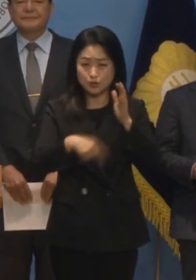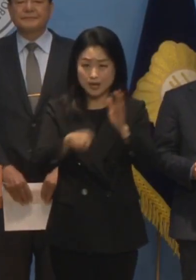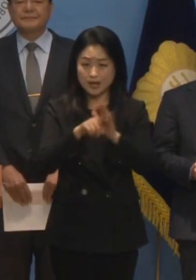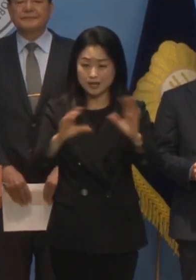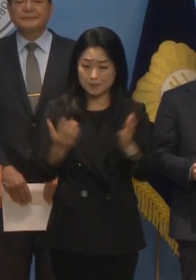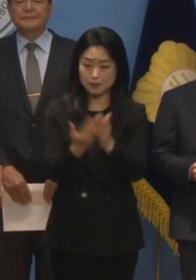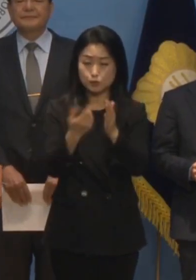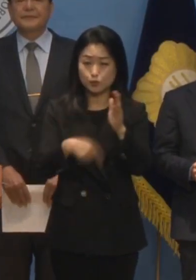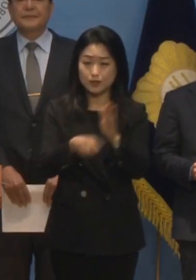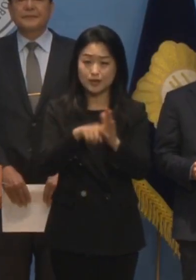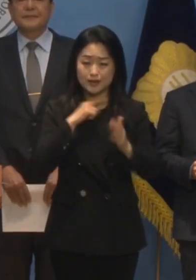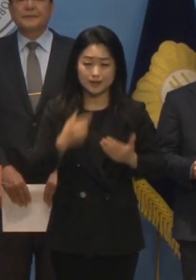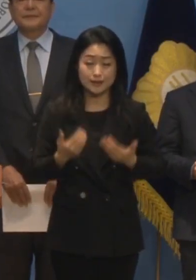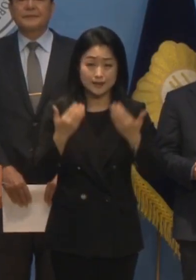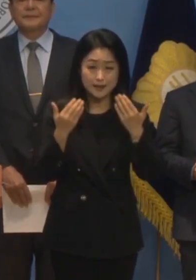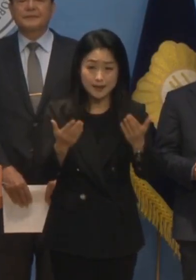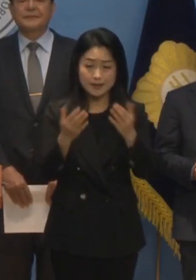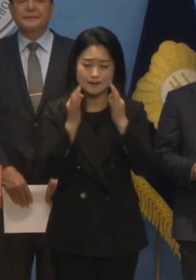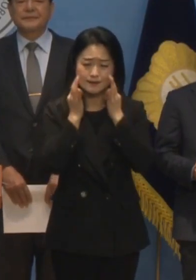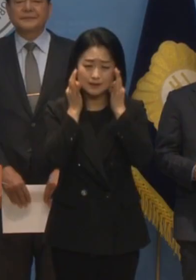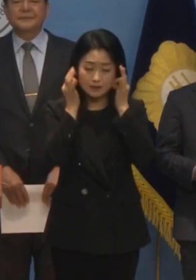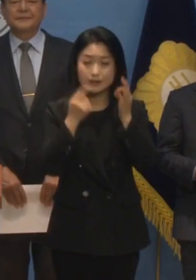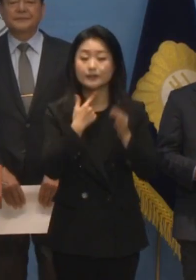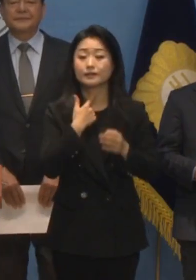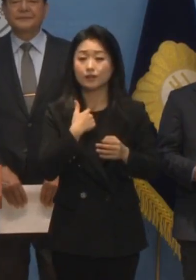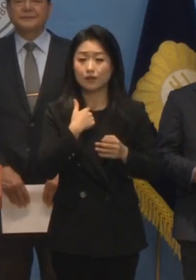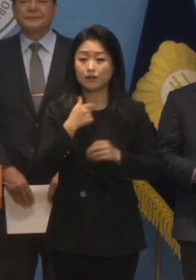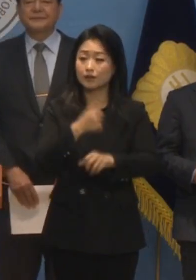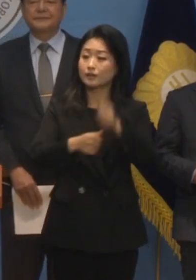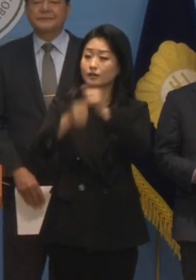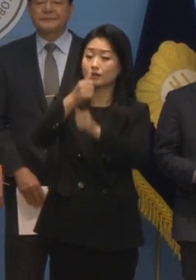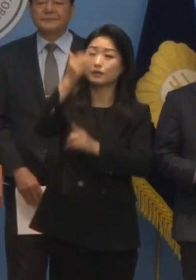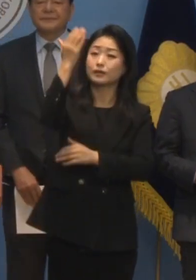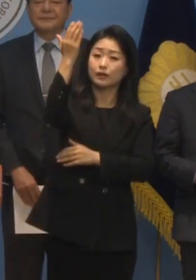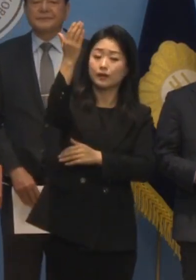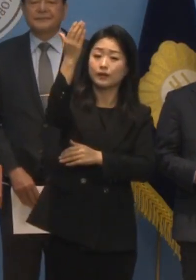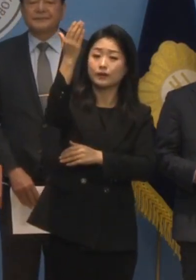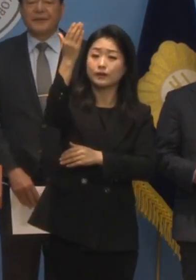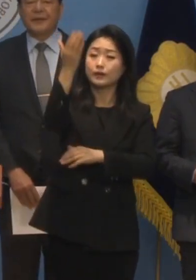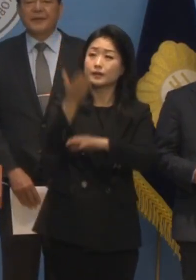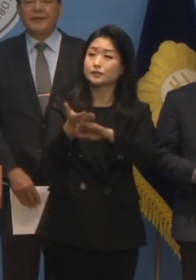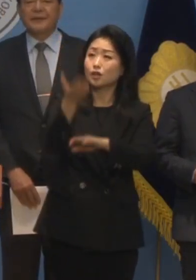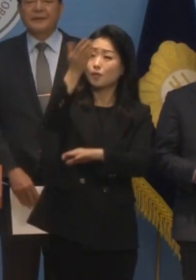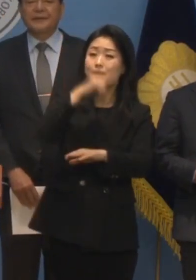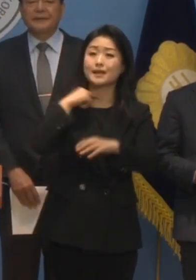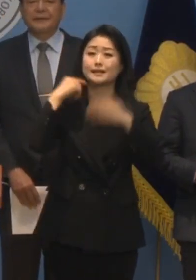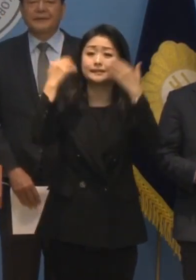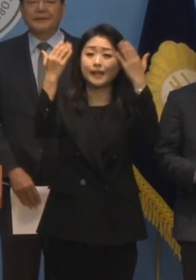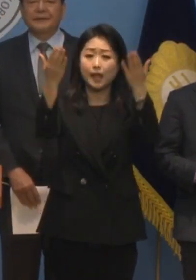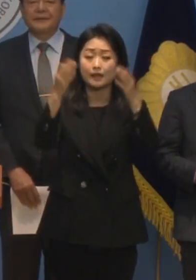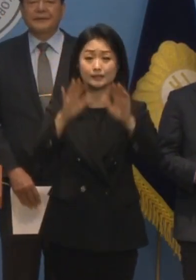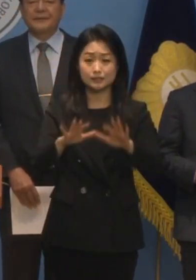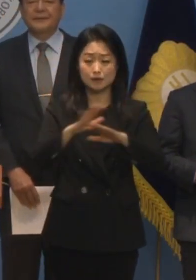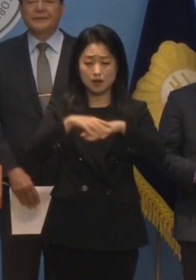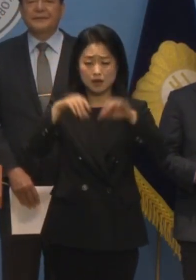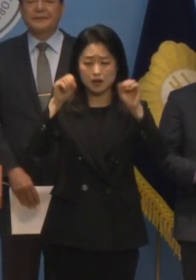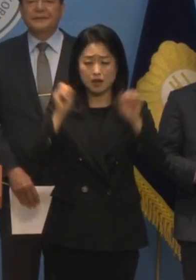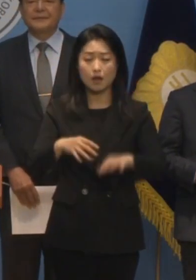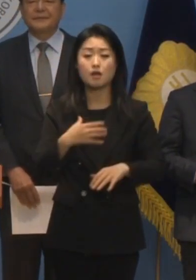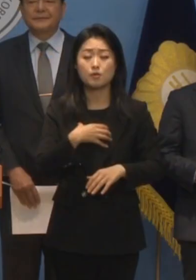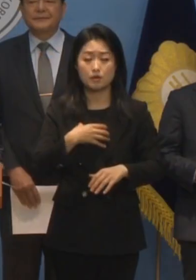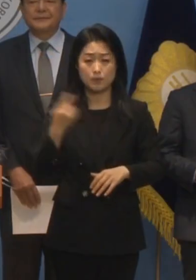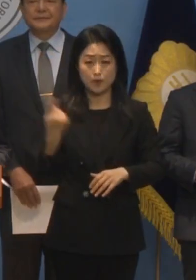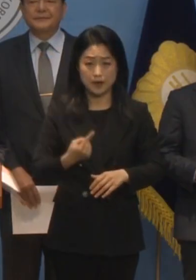위해 몸과 마음과 정성을 다 바친 선열과 선배들의 희생은 물거품이 되어가고